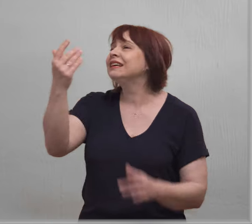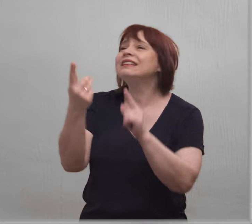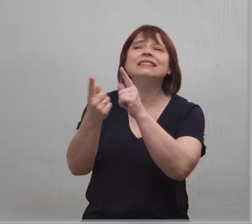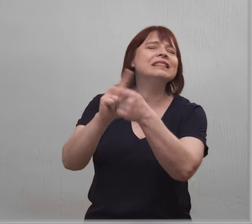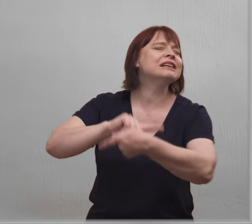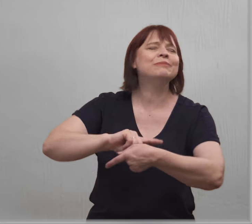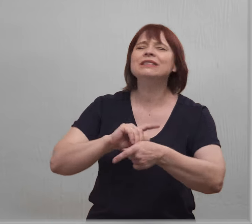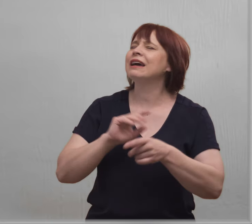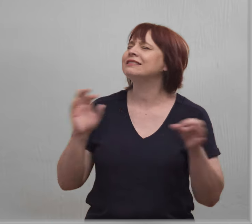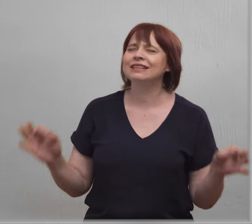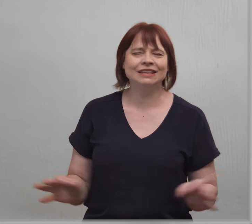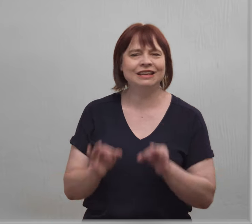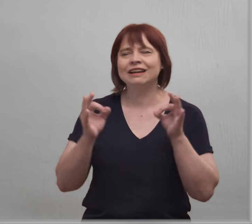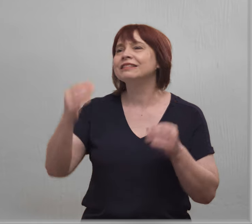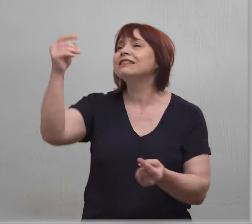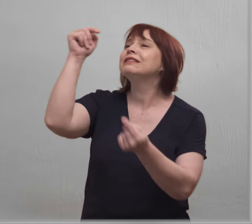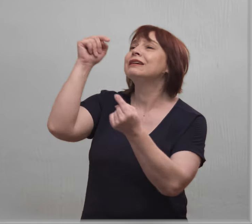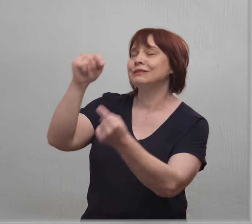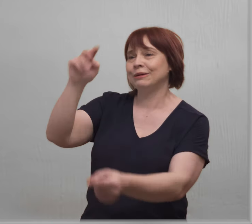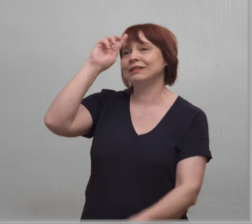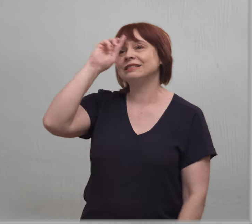личность. Достойный Царь.